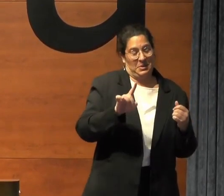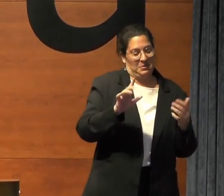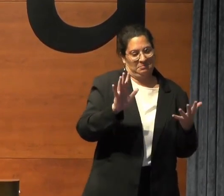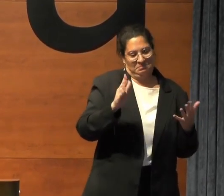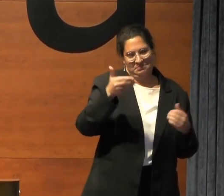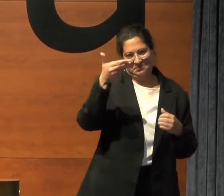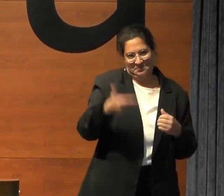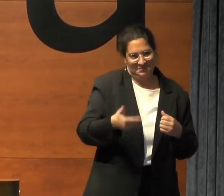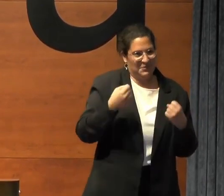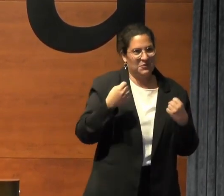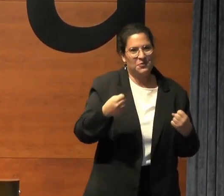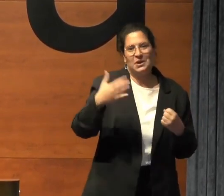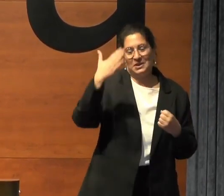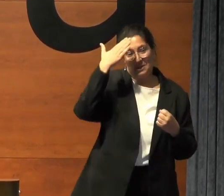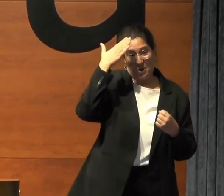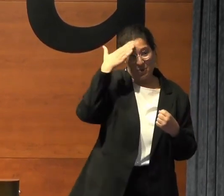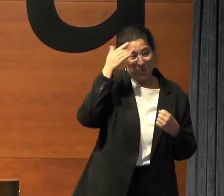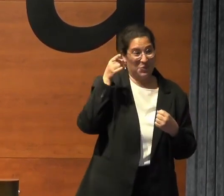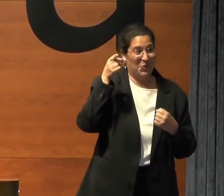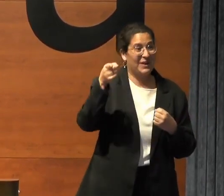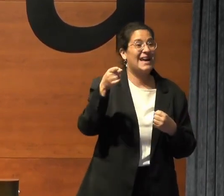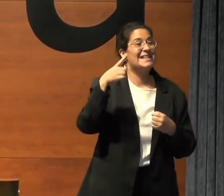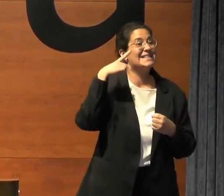está trabajando en él.